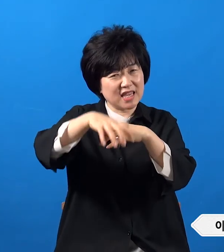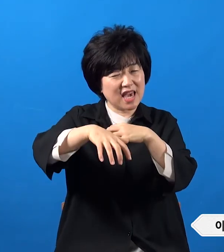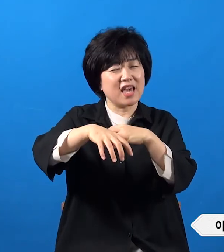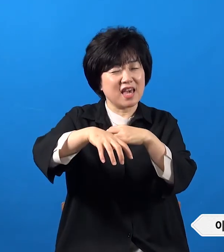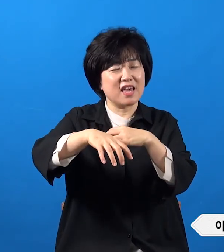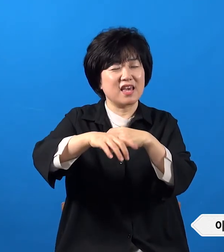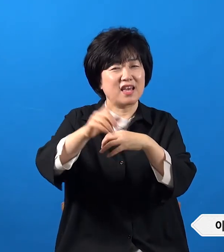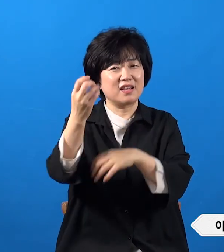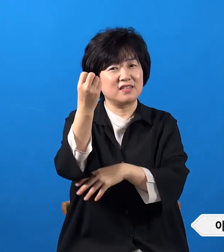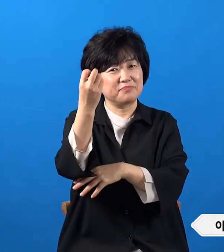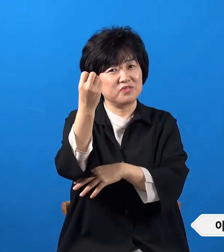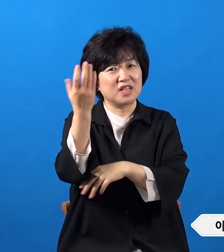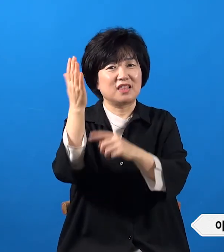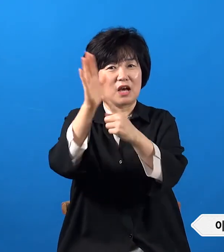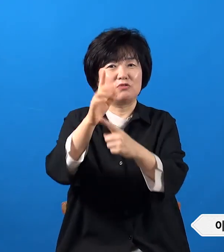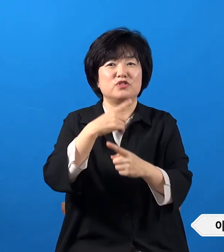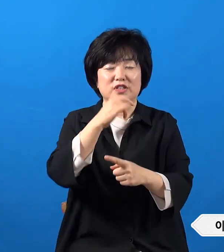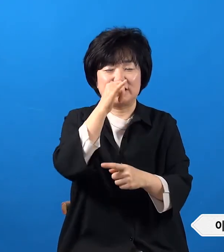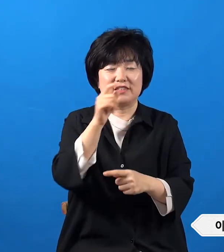언론에 회자된 일이 있었습니다.